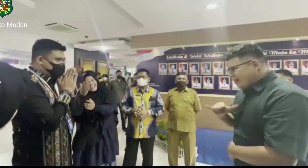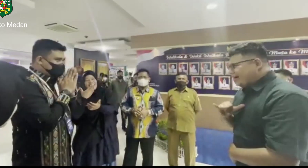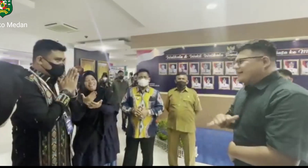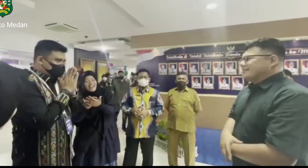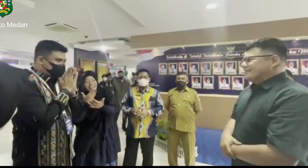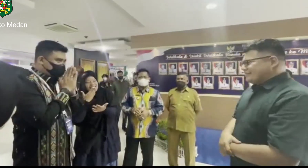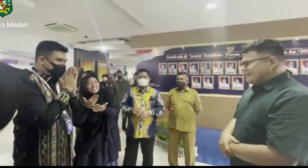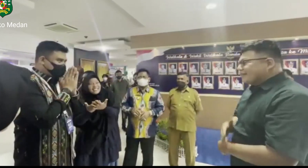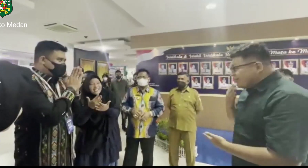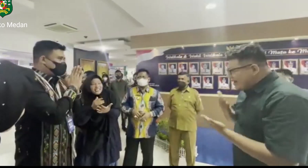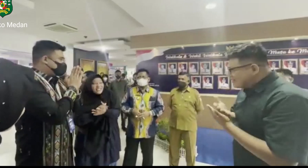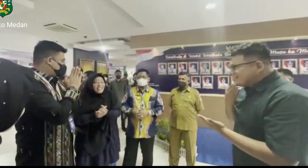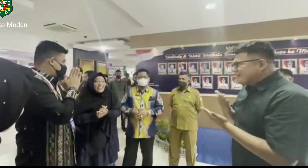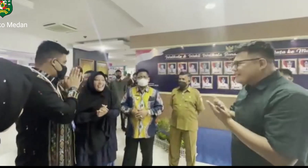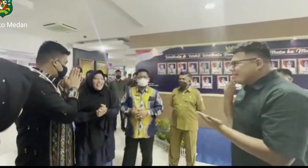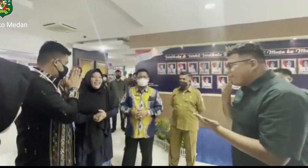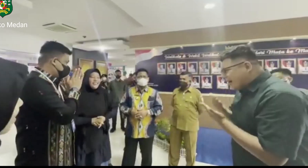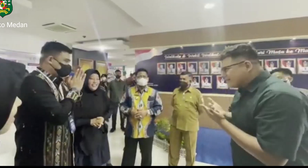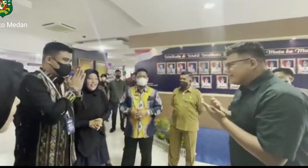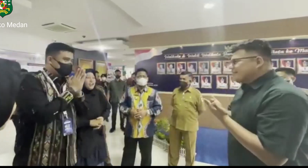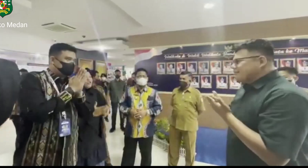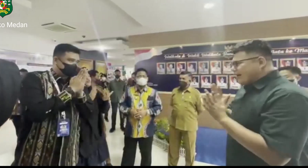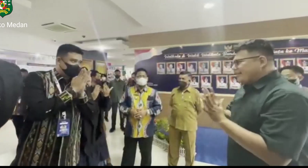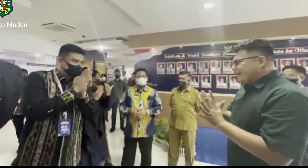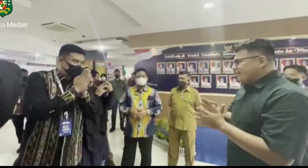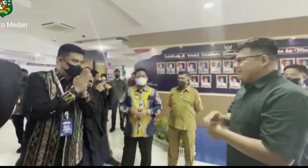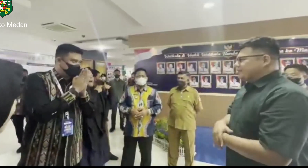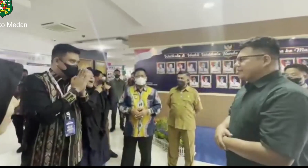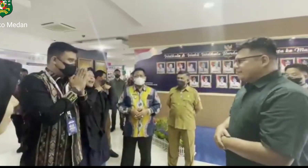Mudah-mudahan amanah yang diberikan ini bisa memberikan